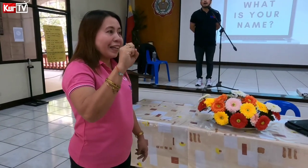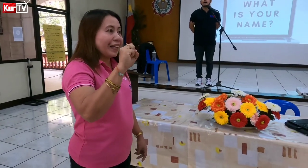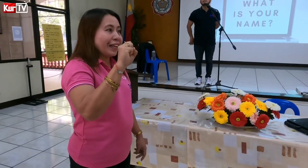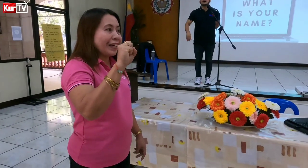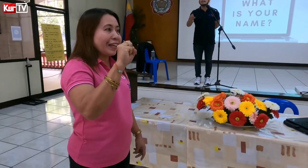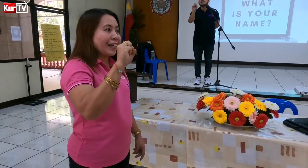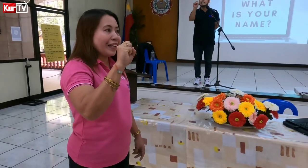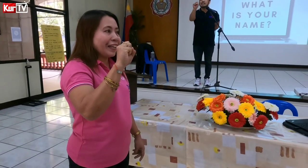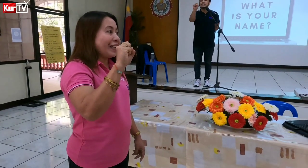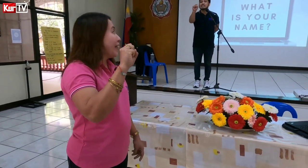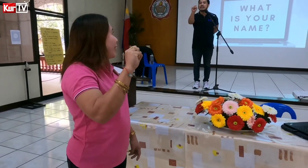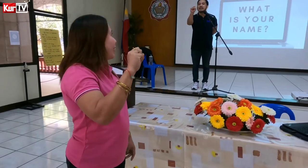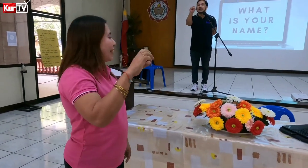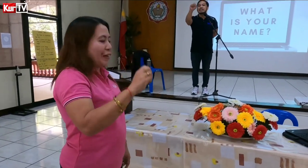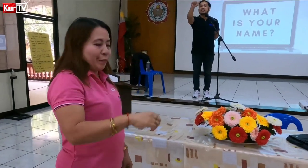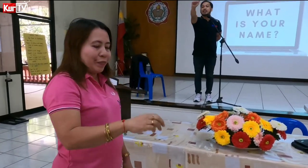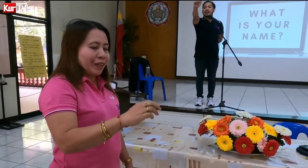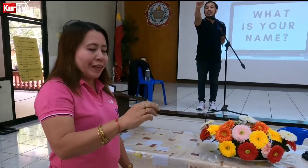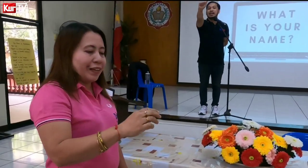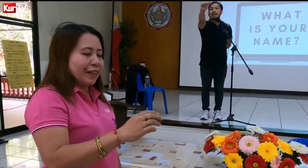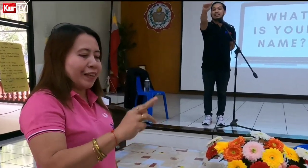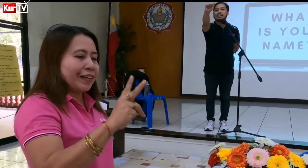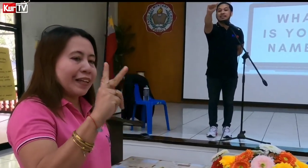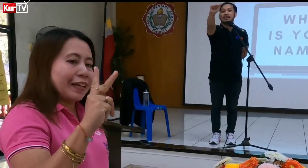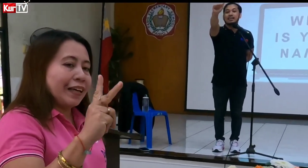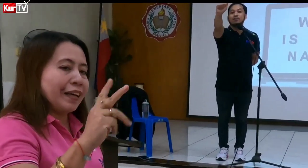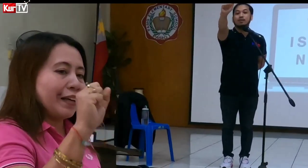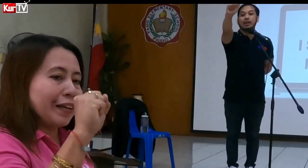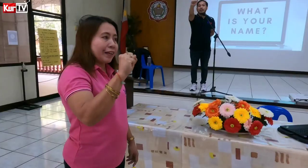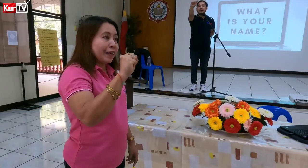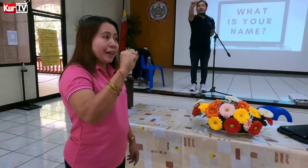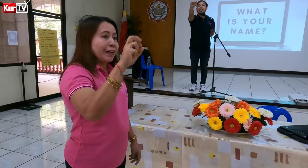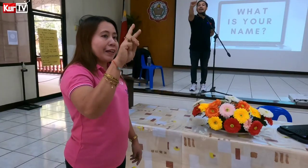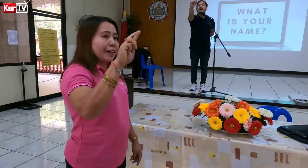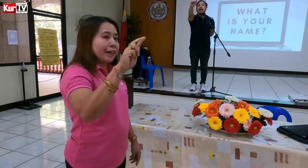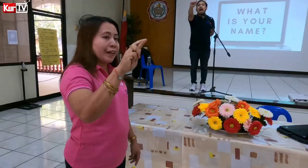Ma'am, naka-letter S ka. Letter A. Okay.